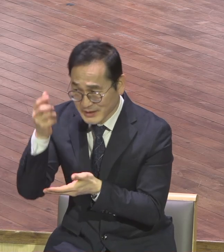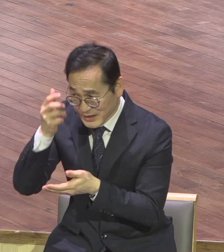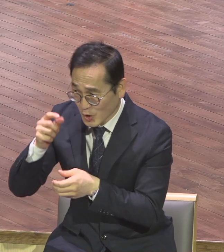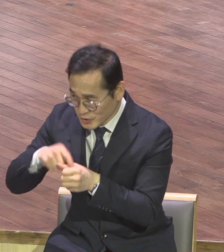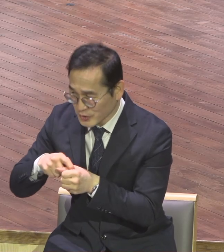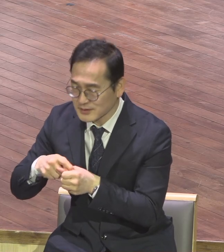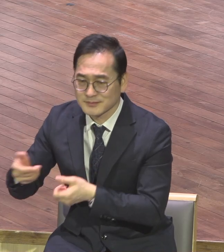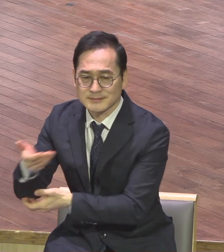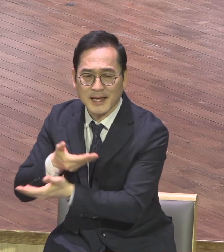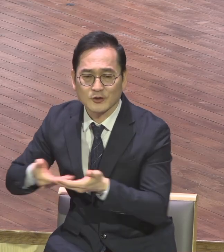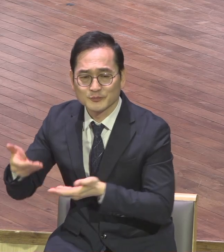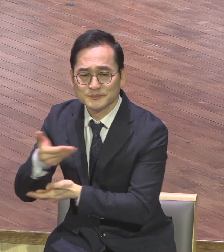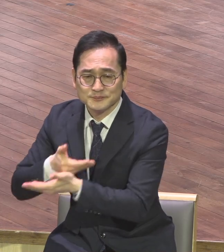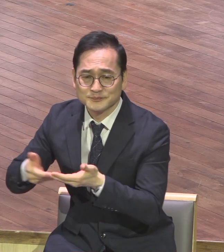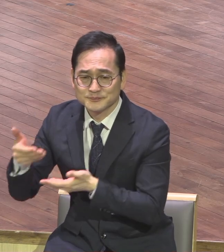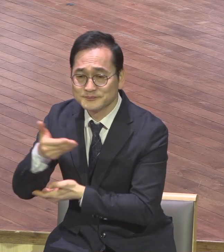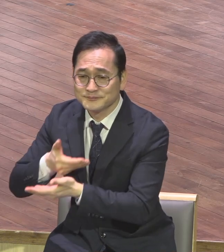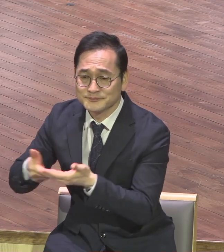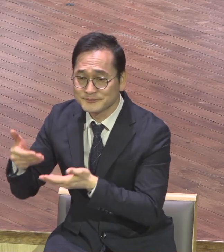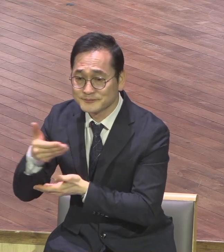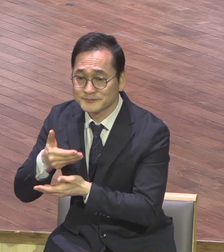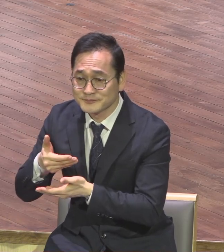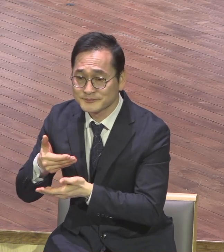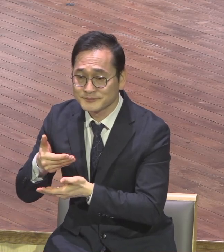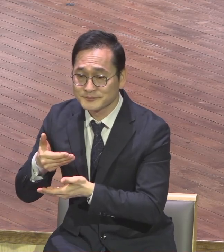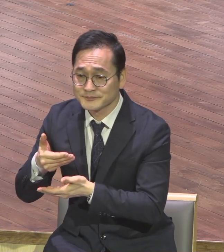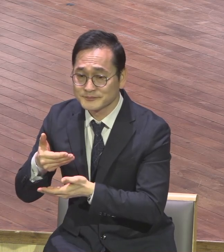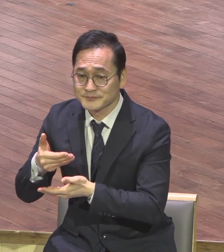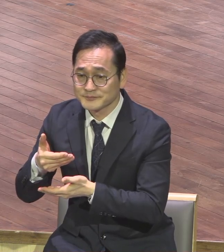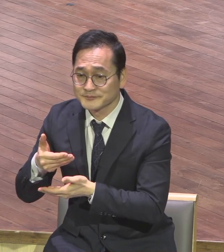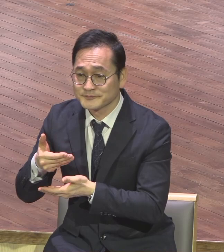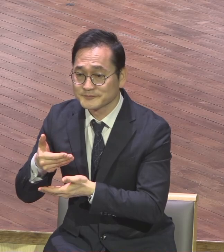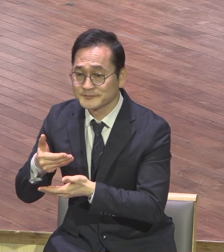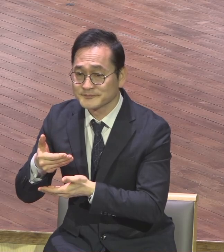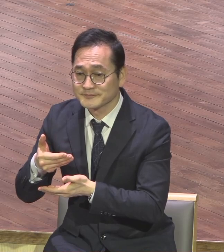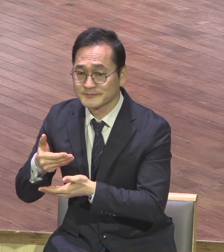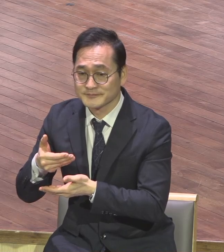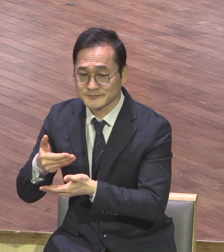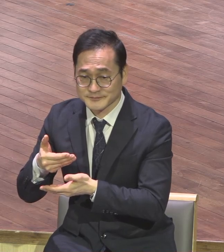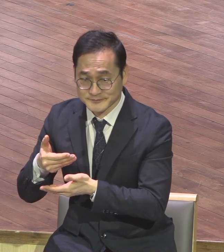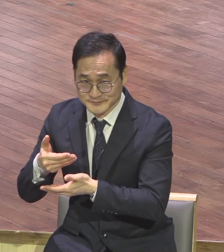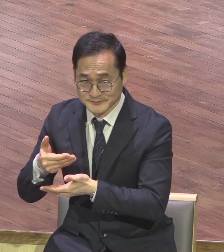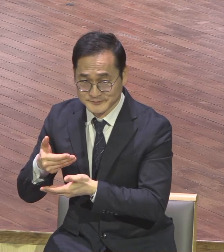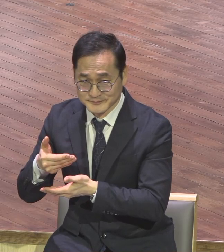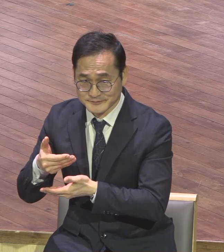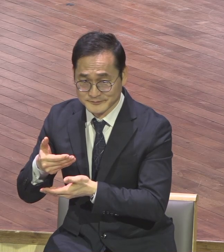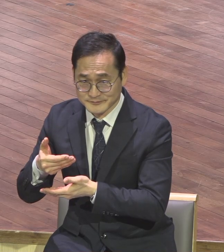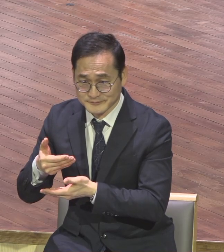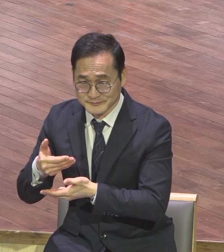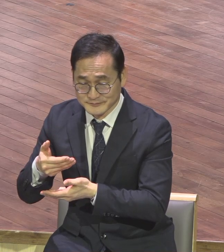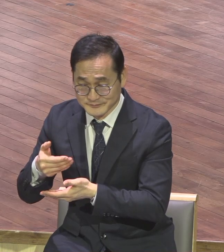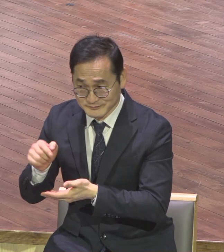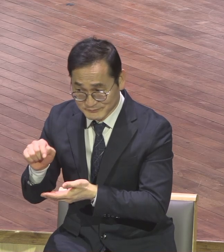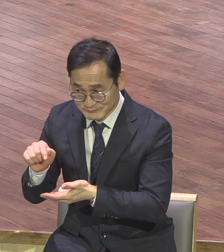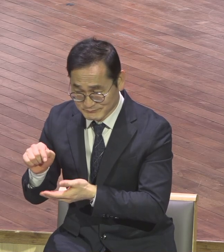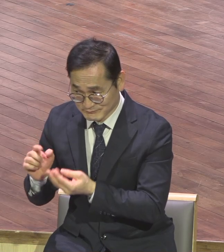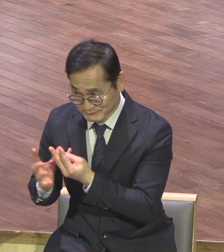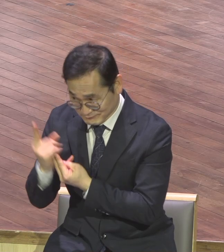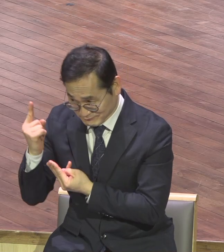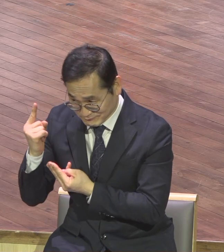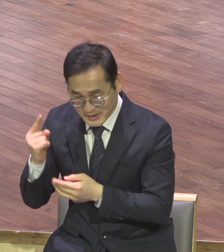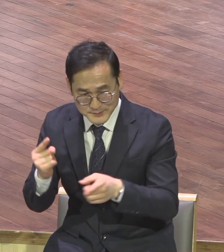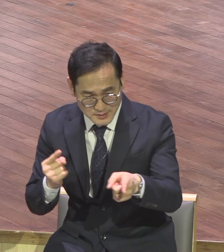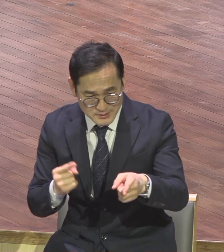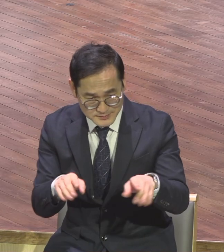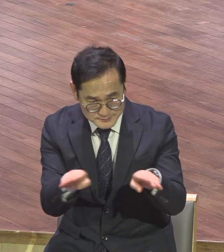같이 하면서 이 시스템을 가지고 있으면 어떻게 해서든지 장결자들 그리고